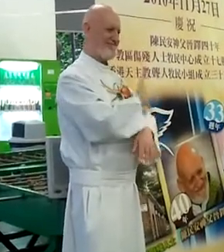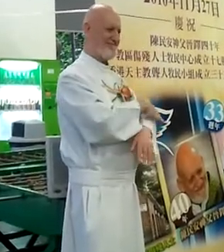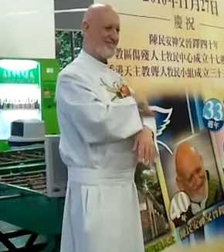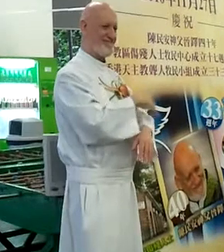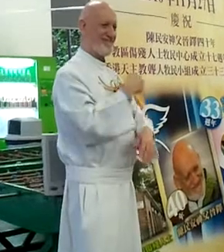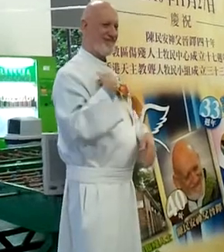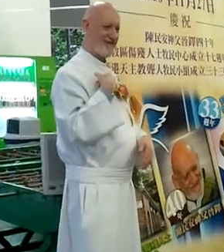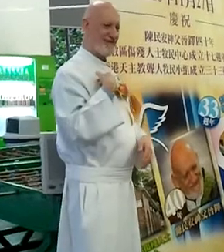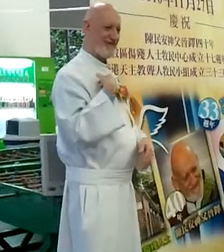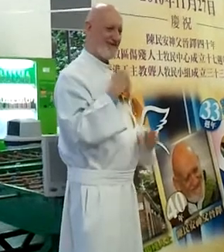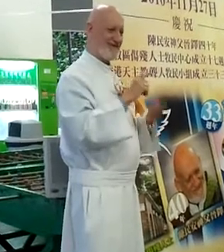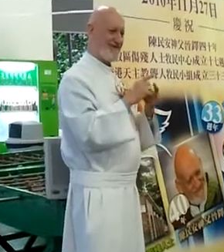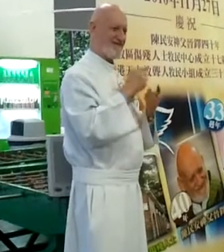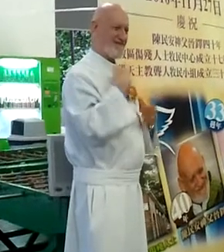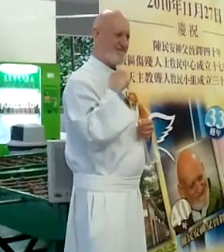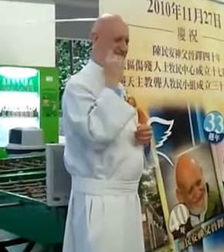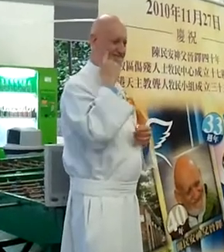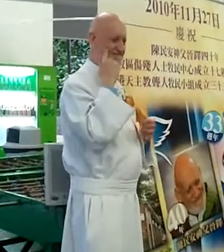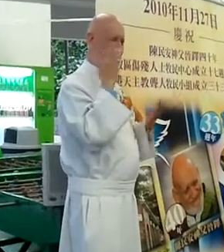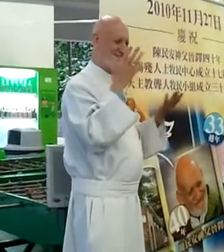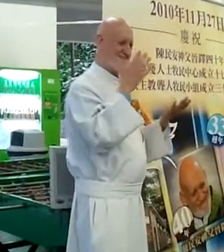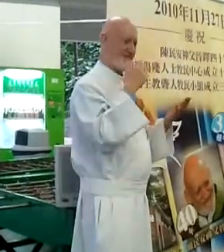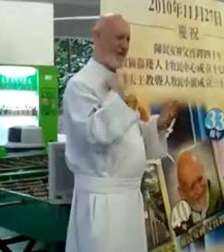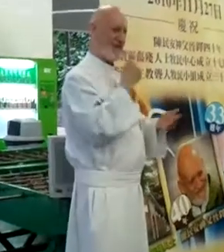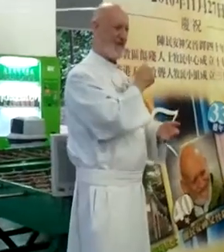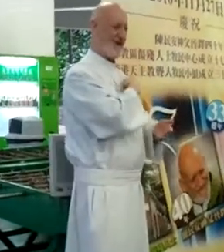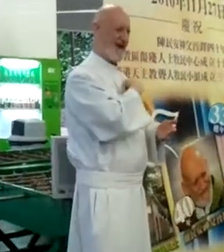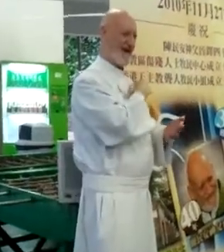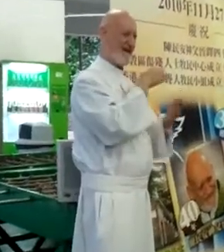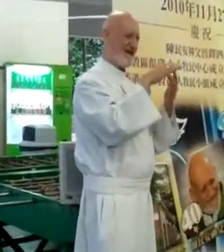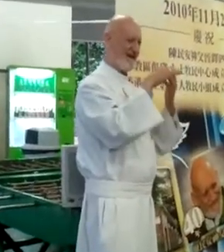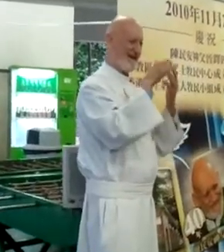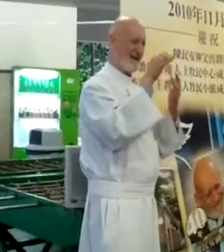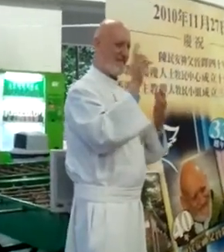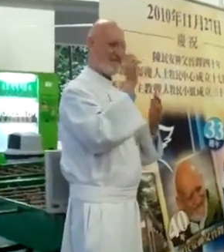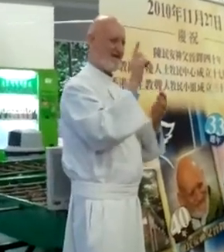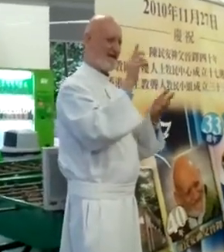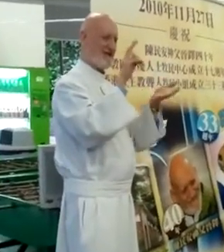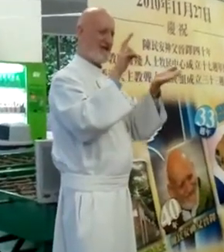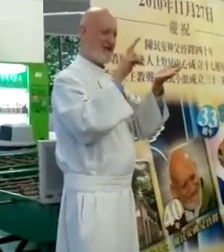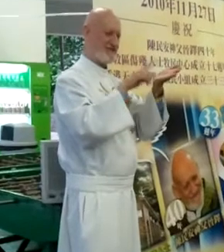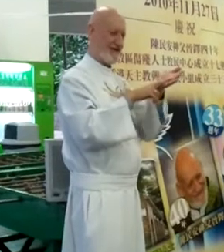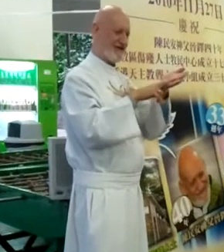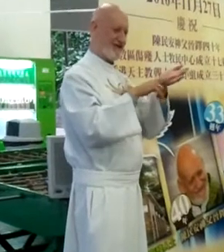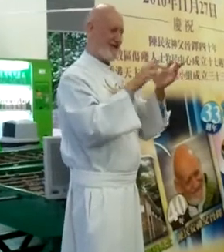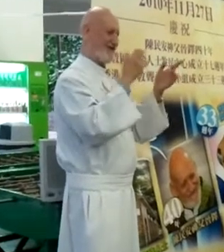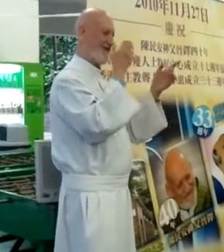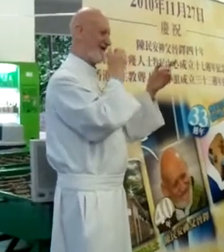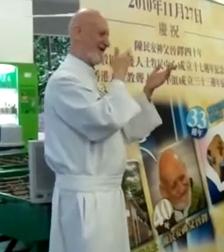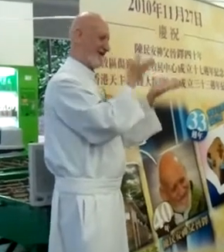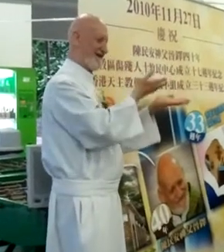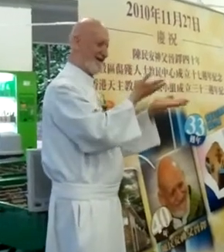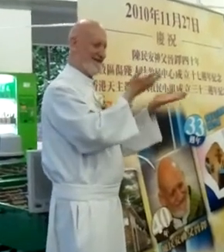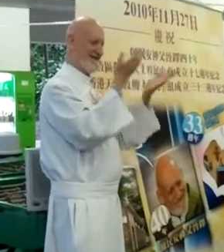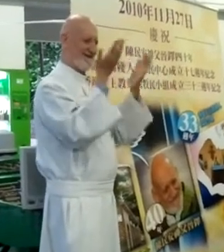人， 你這樣是等於跟我們離開我們的，